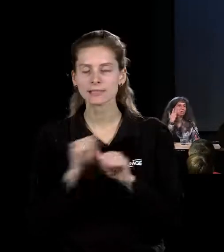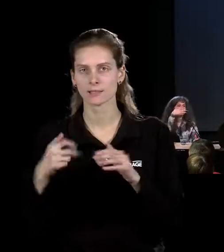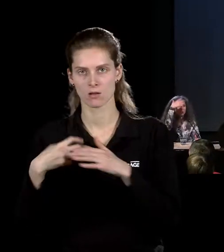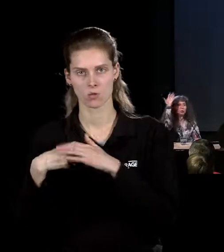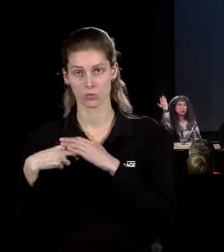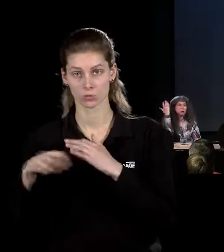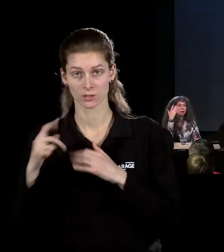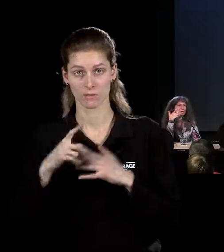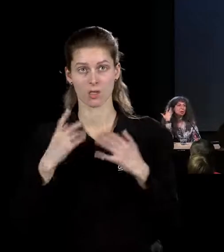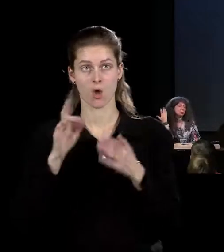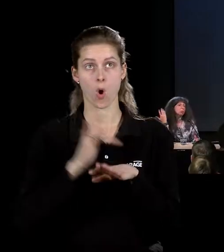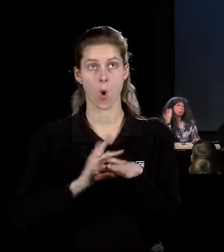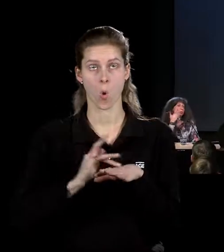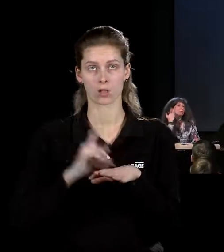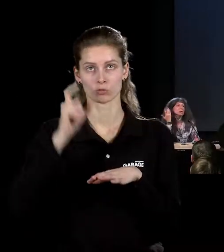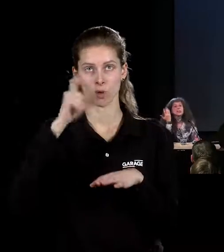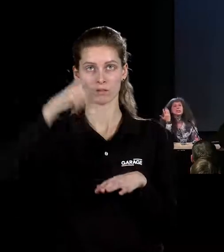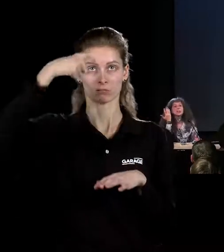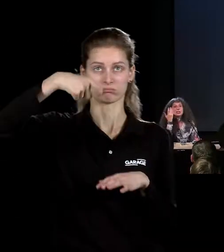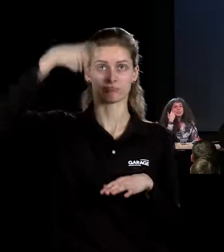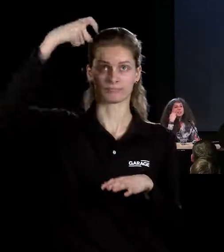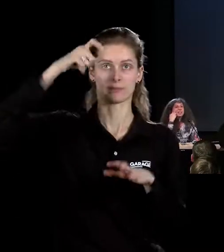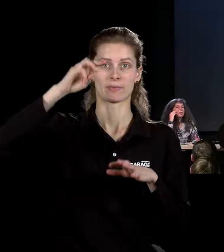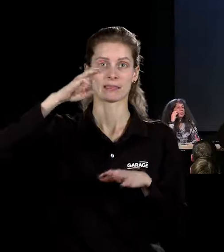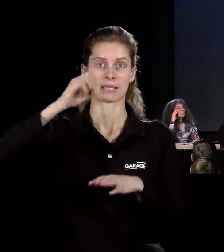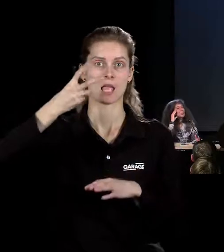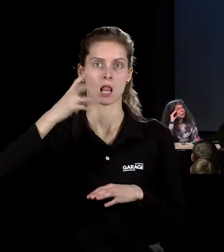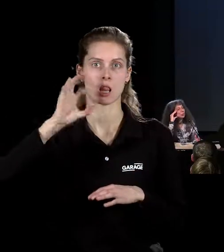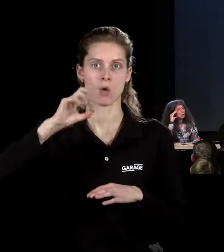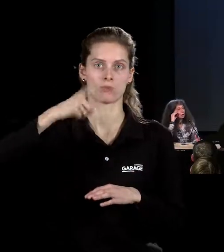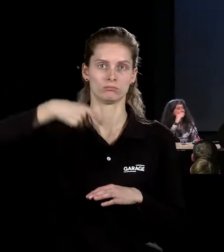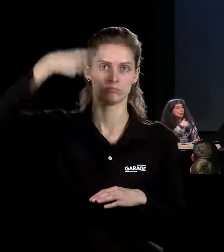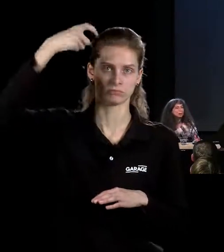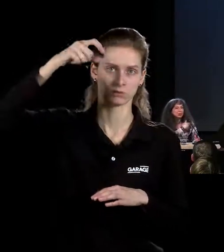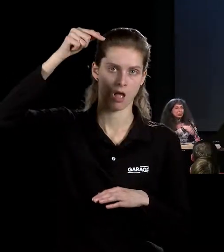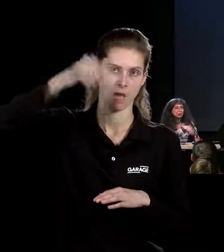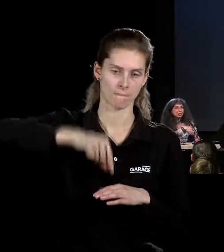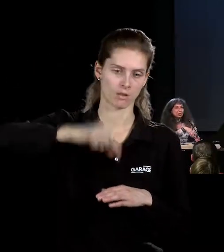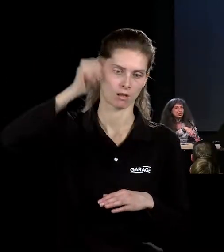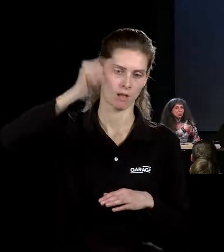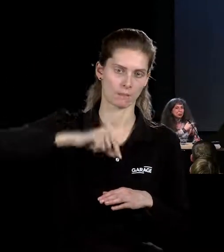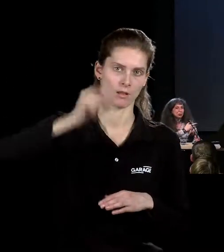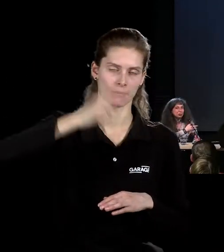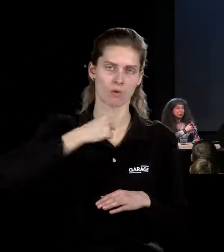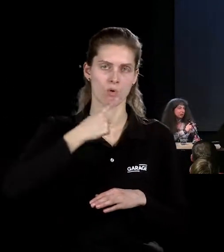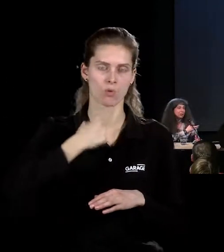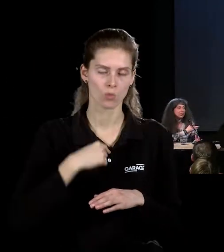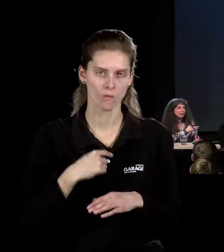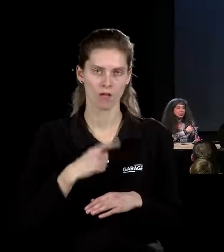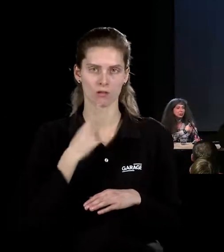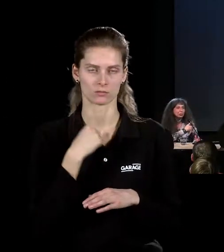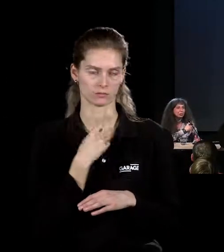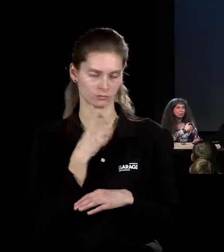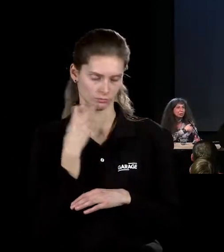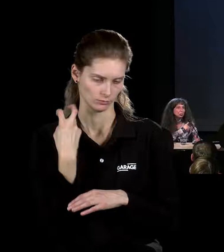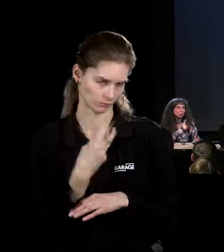это обнаженный человек, тело даже, да, подвешенное под потолком, истекающее кровью, это кровь, которая